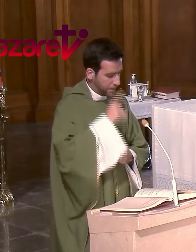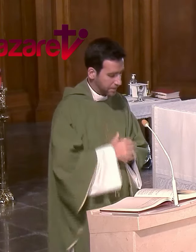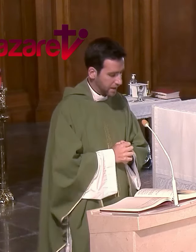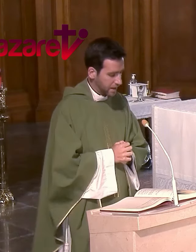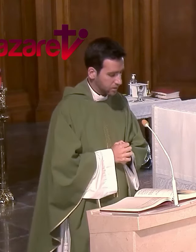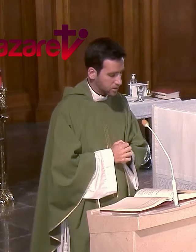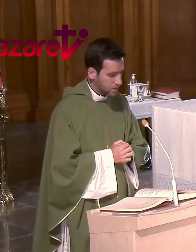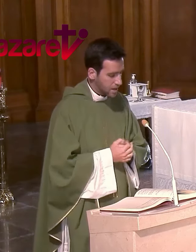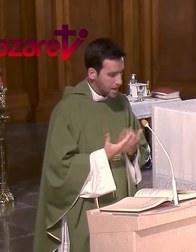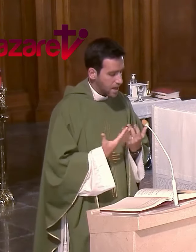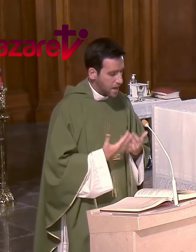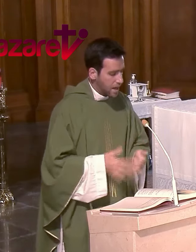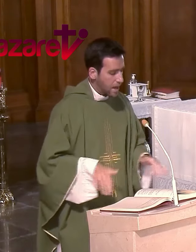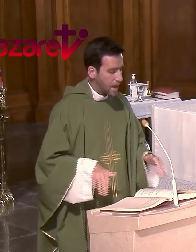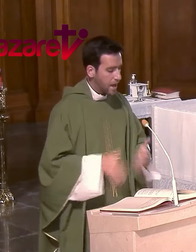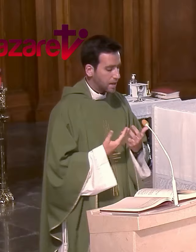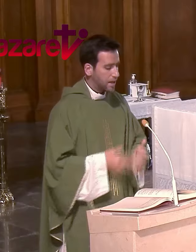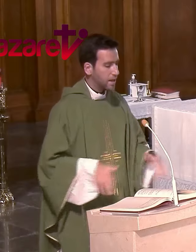boca de Dios.